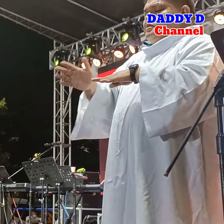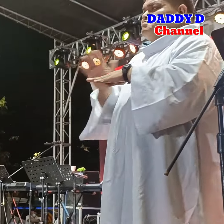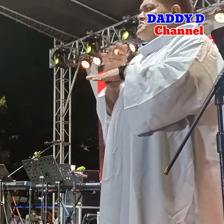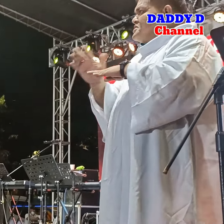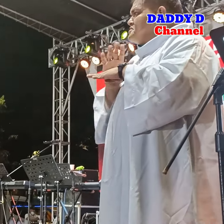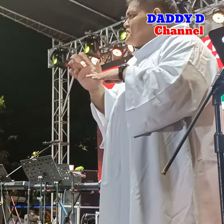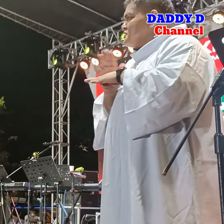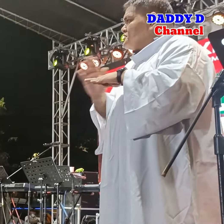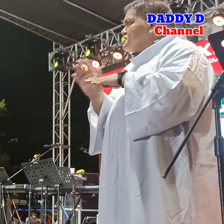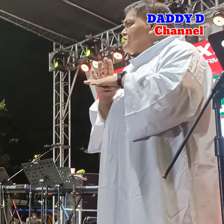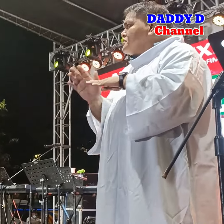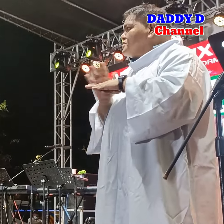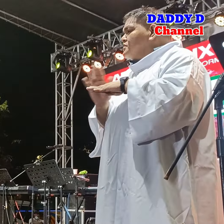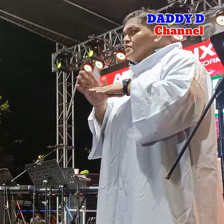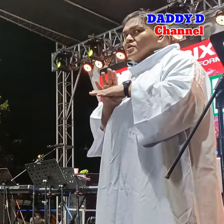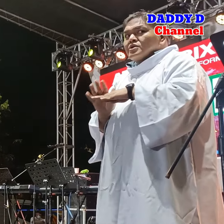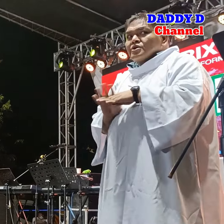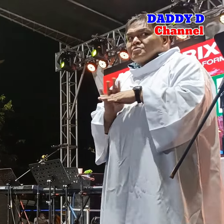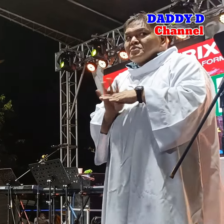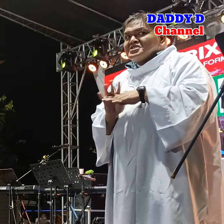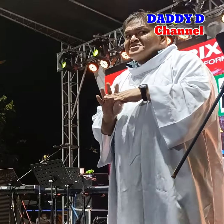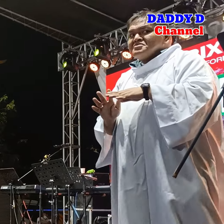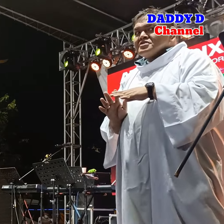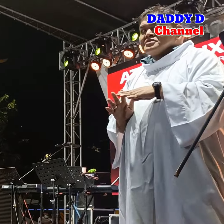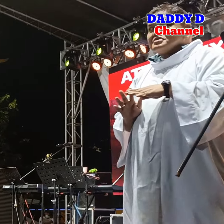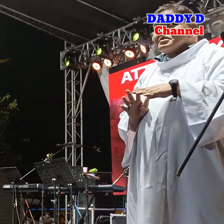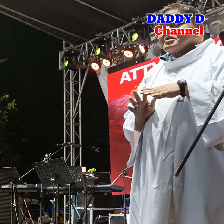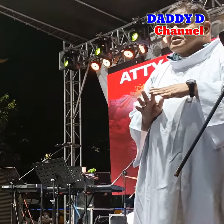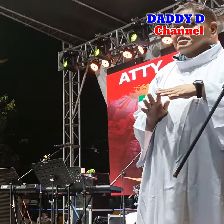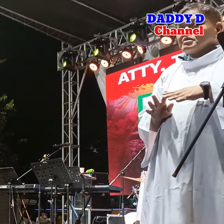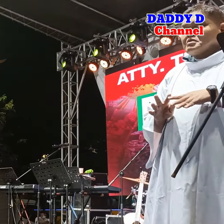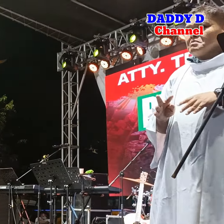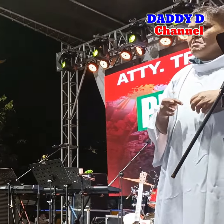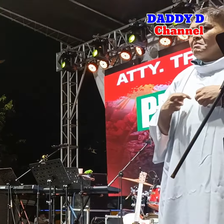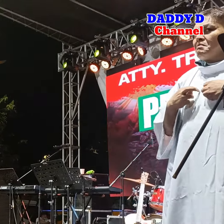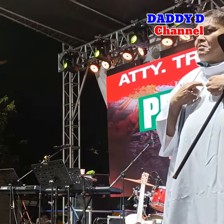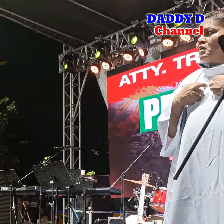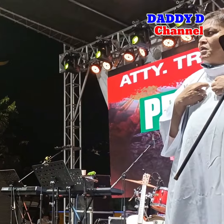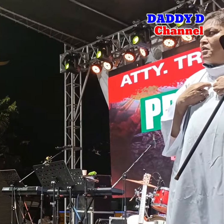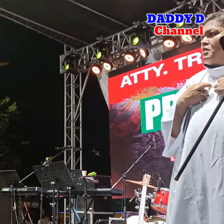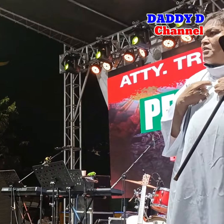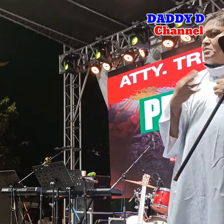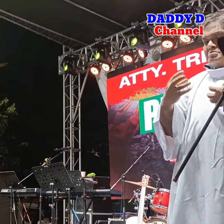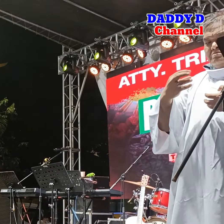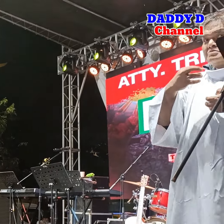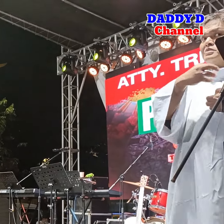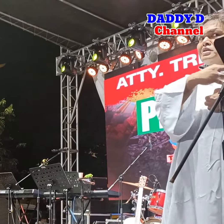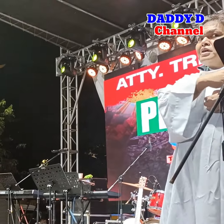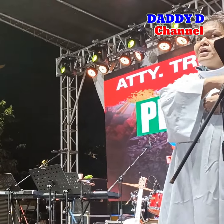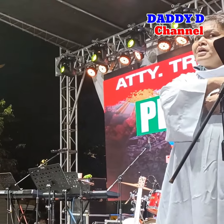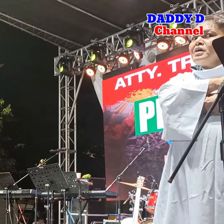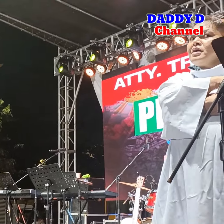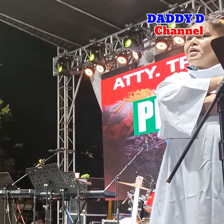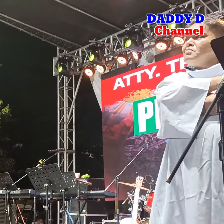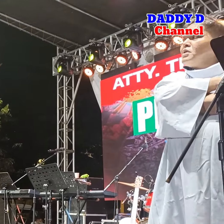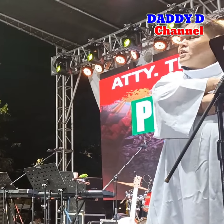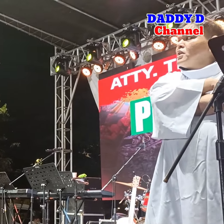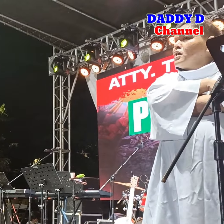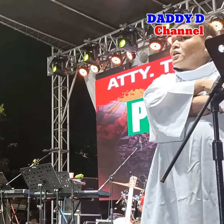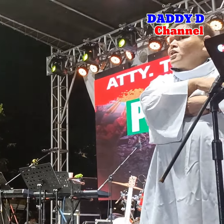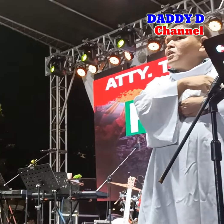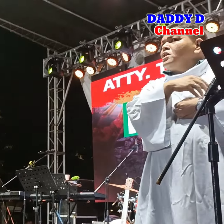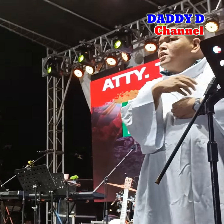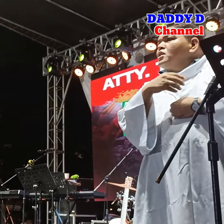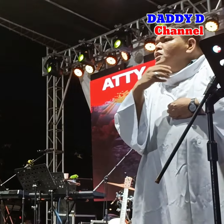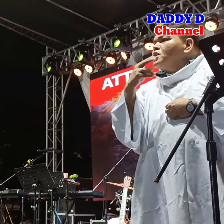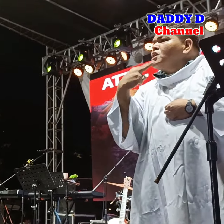yan. So yung mga negosyo na yun, yung kanilang inilalahad, pinapahayag, yan po